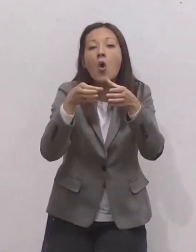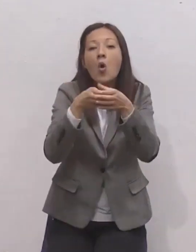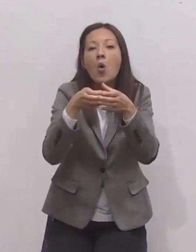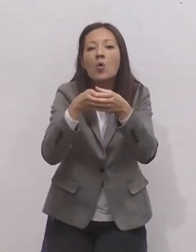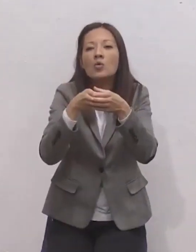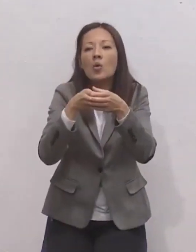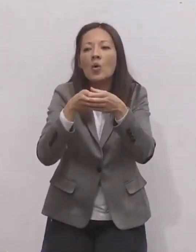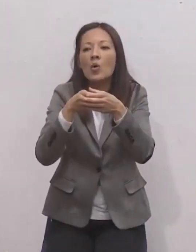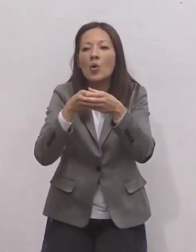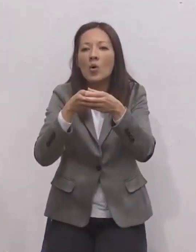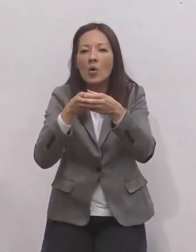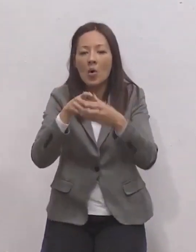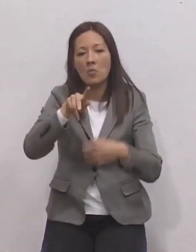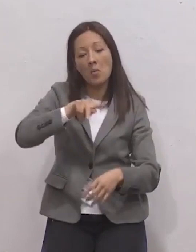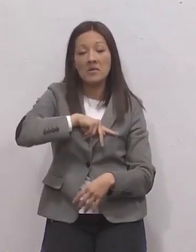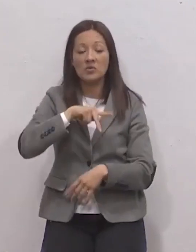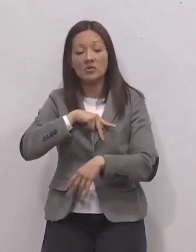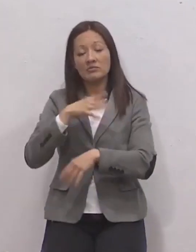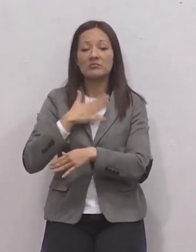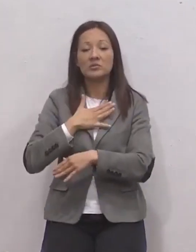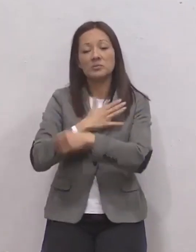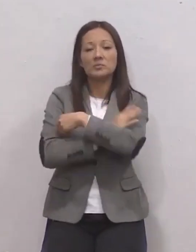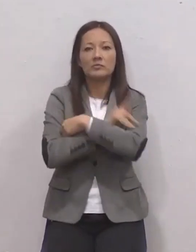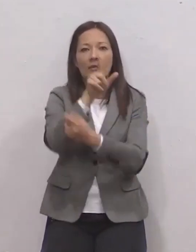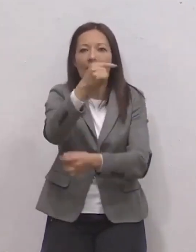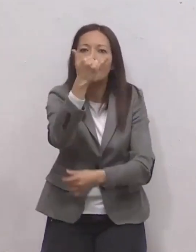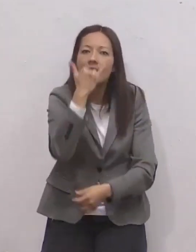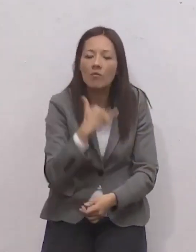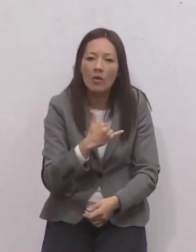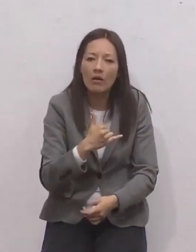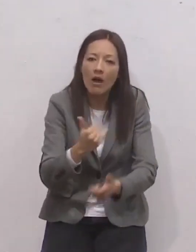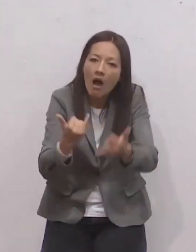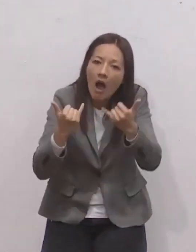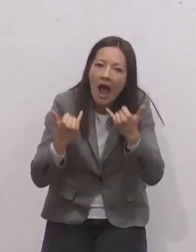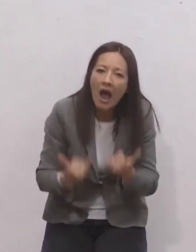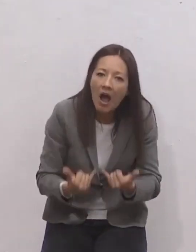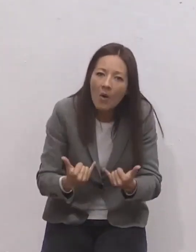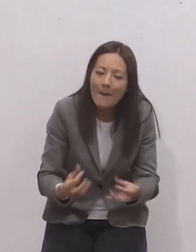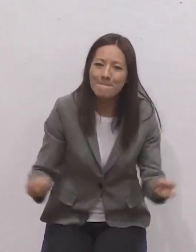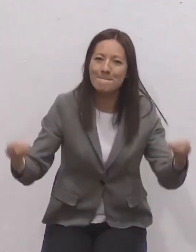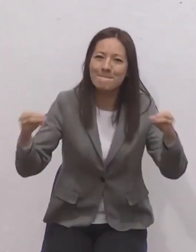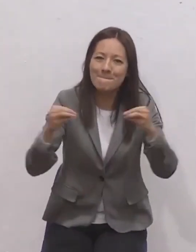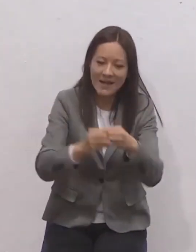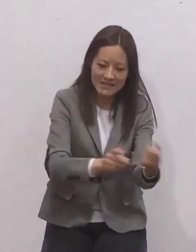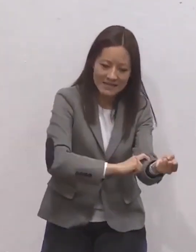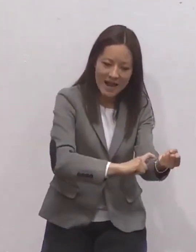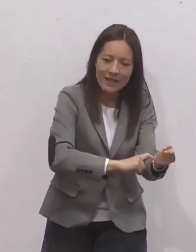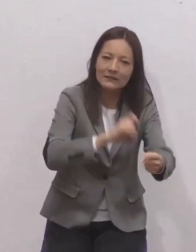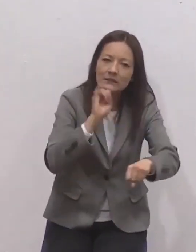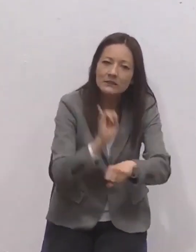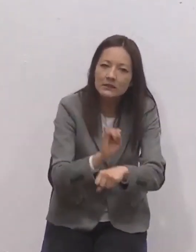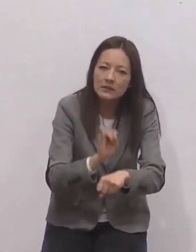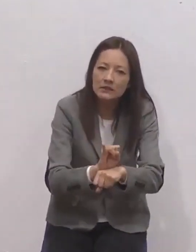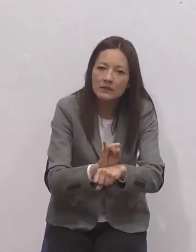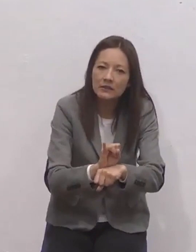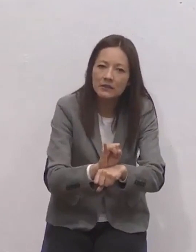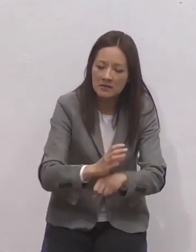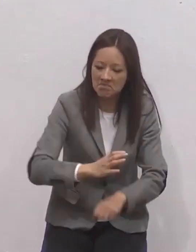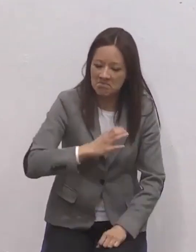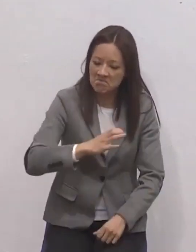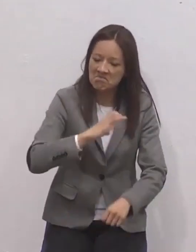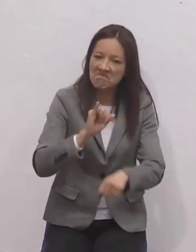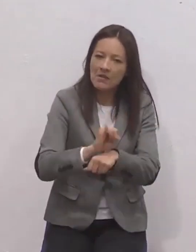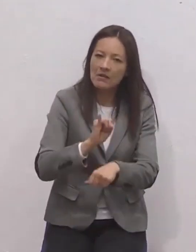cuestión personal, usted está equivocado. Ahora tenemos que ser más iglesia. Ahora nos